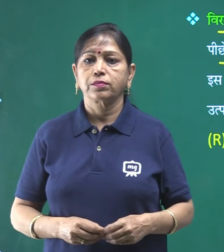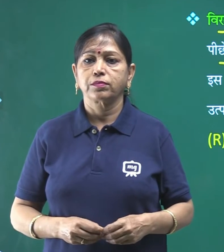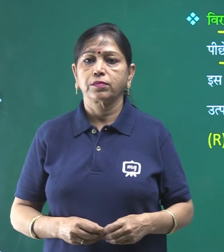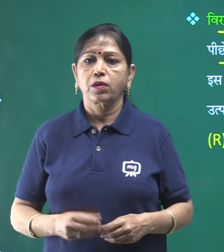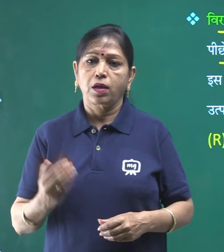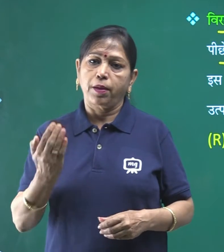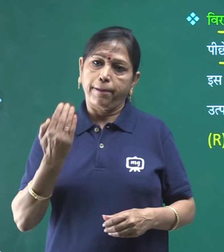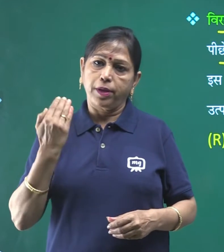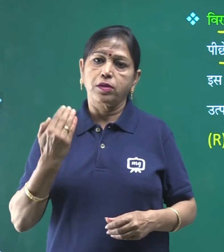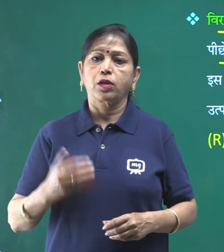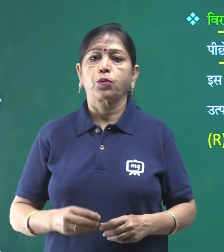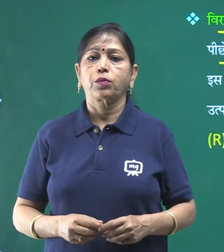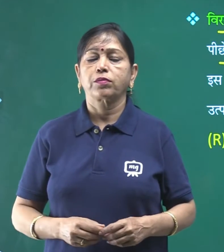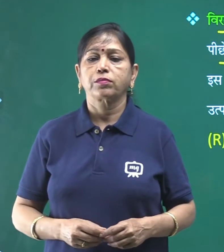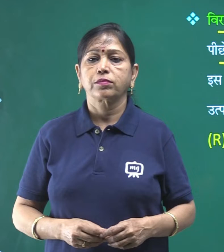पीछे की ओर